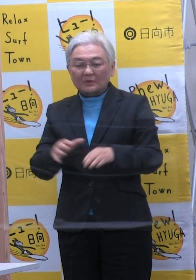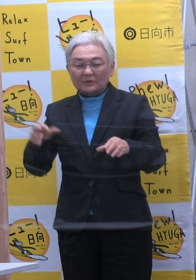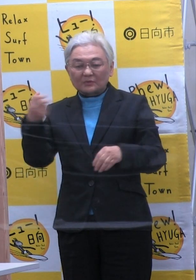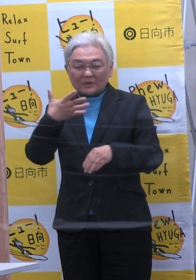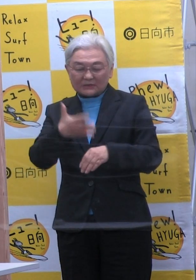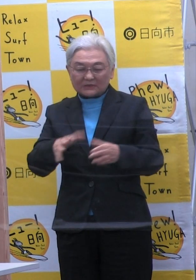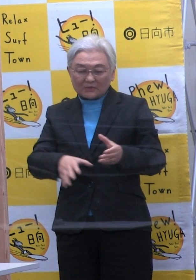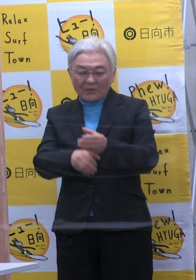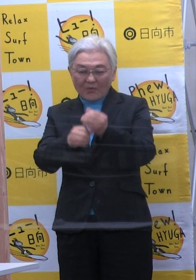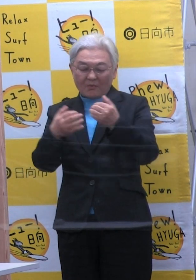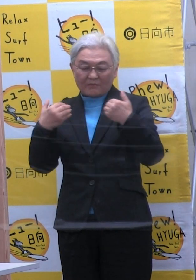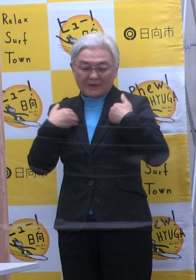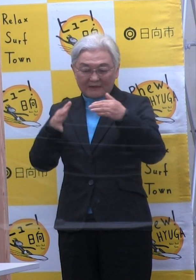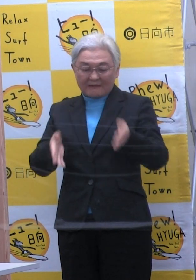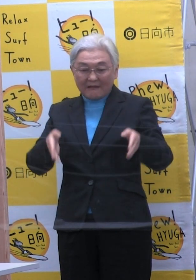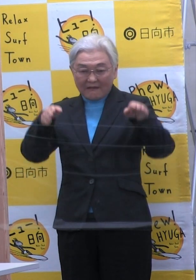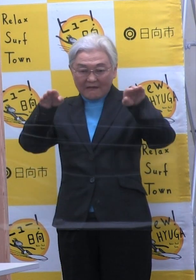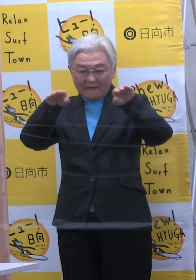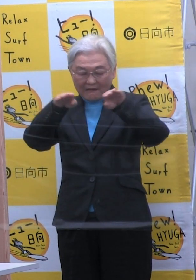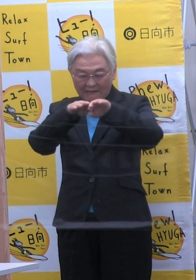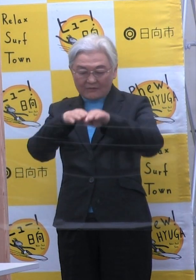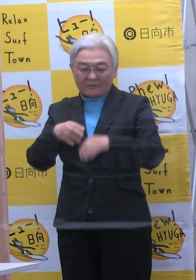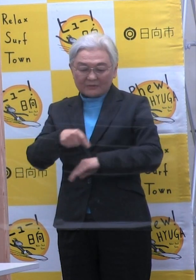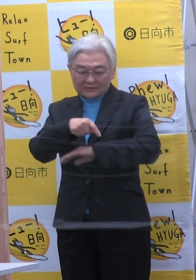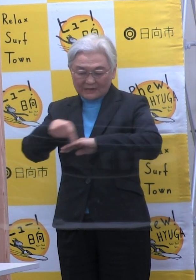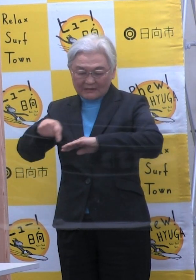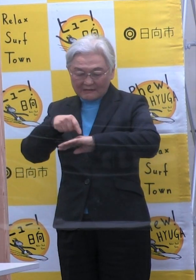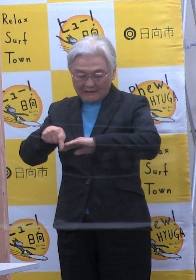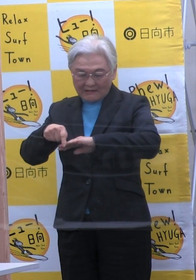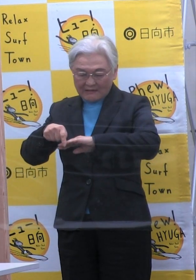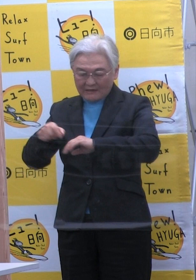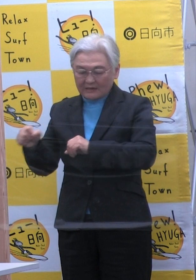に基づき、設計施工の一括発注に向けた